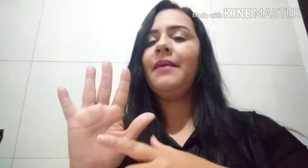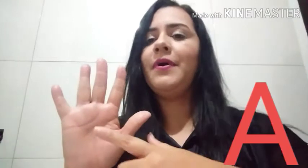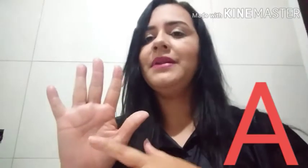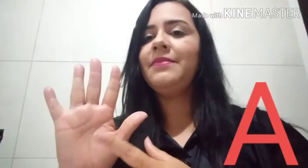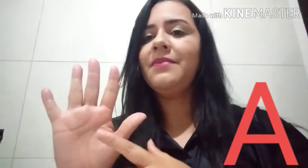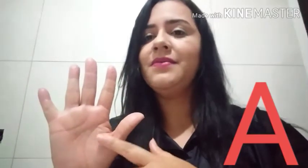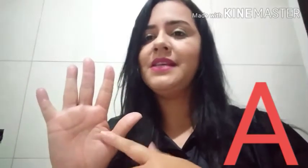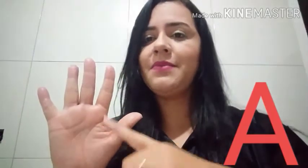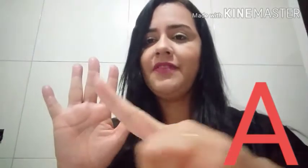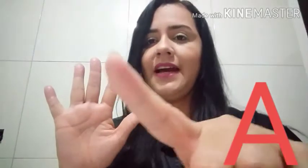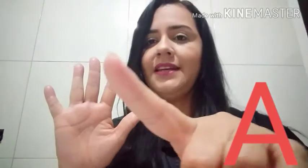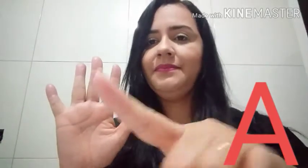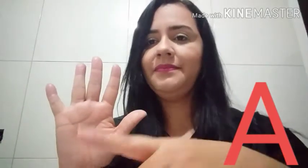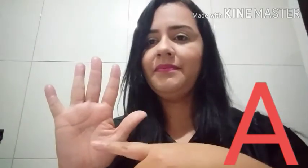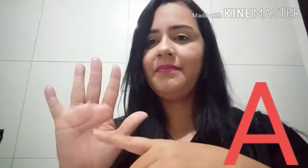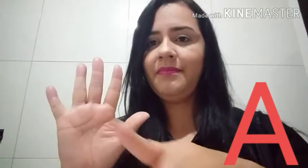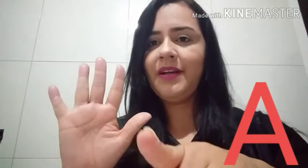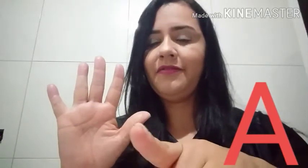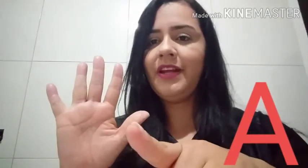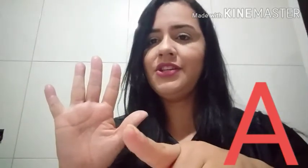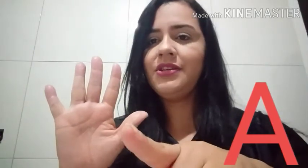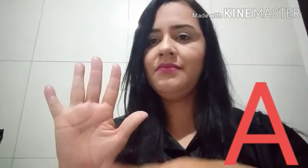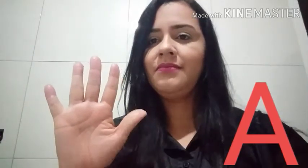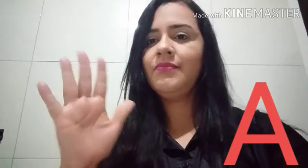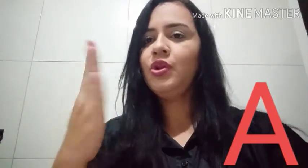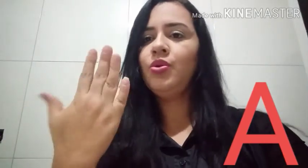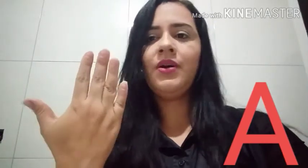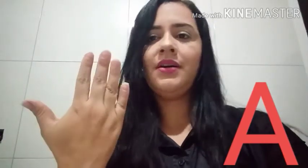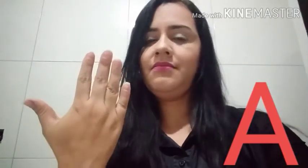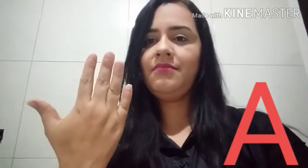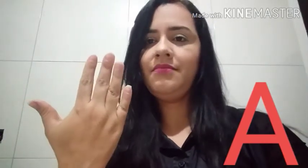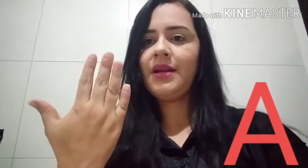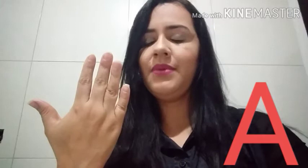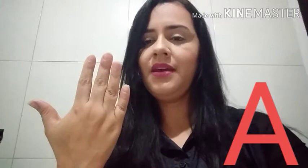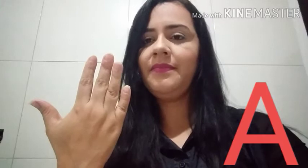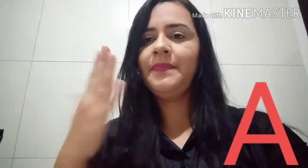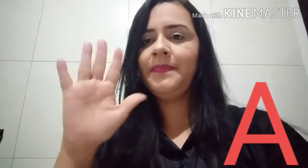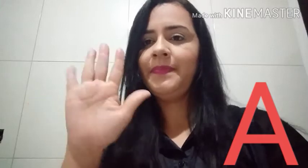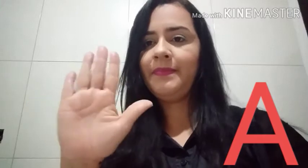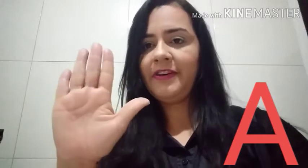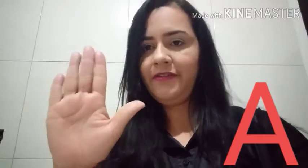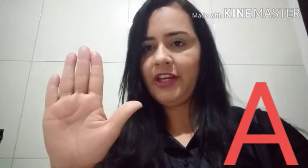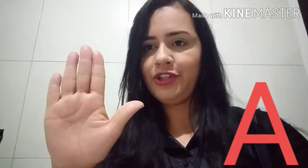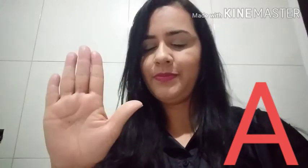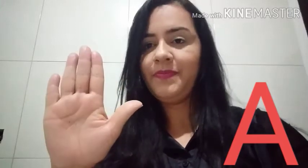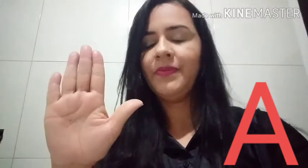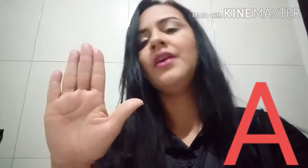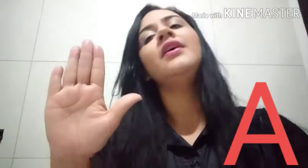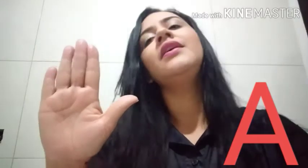palma da minha mão sempre virada para frente, nunca para mim, para frente.